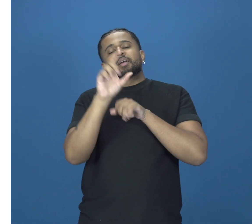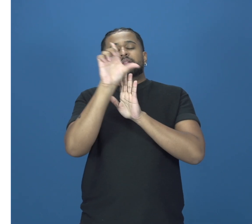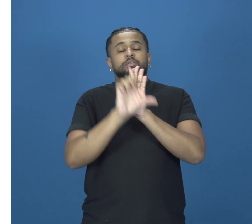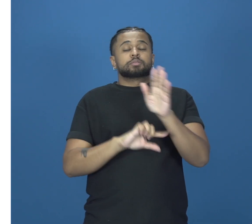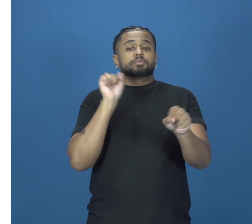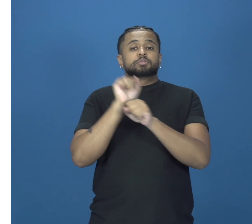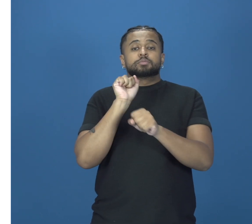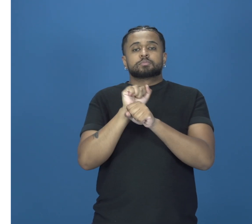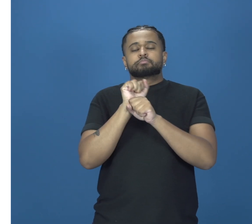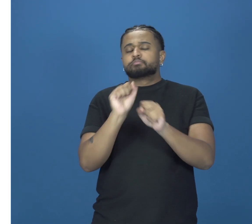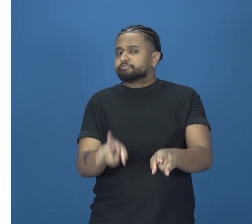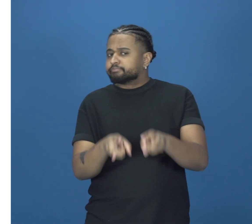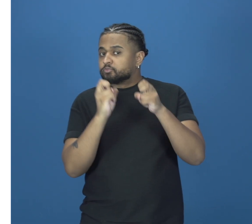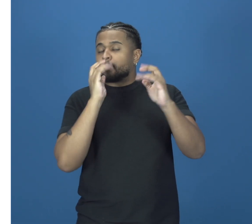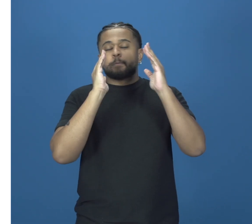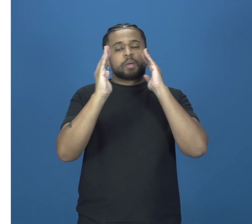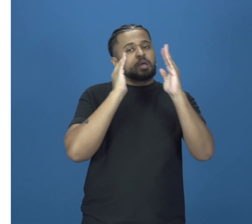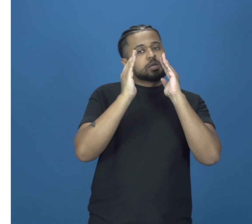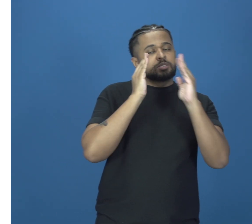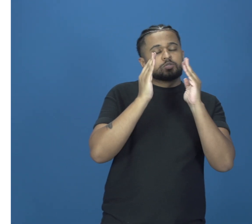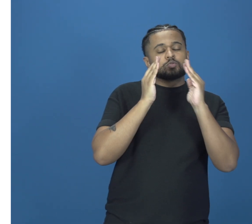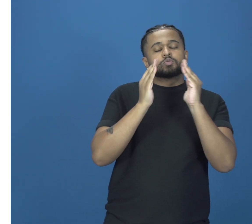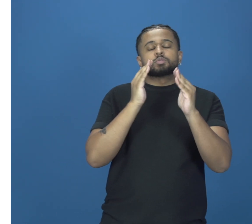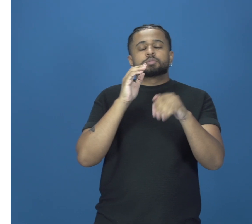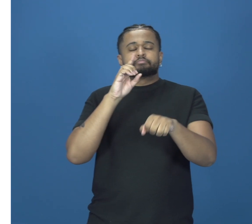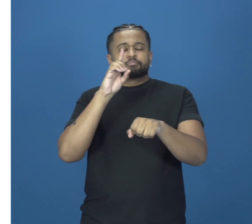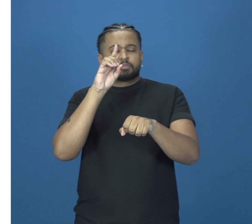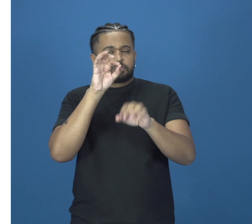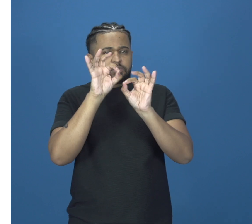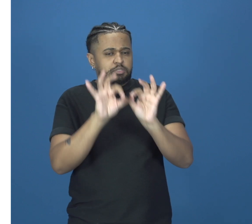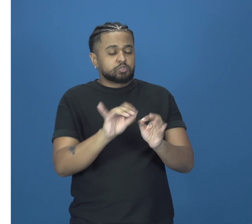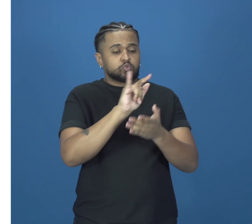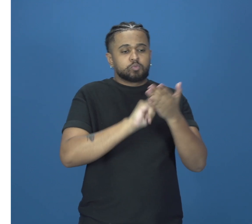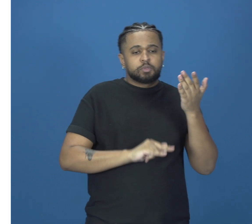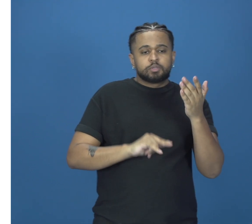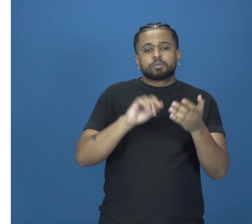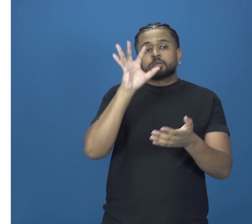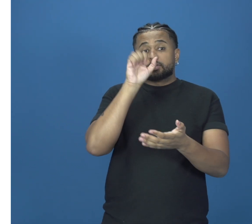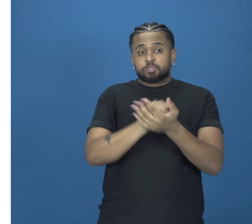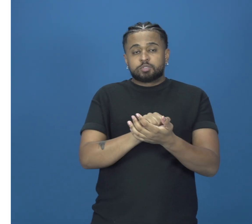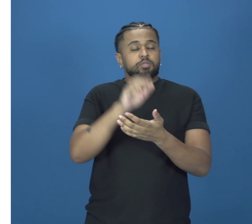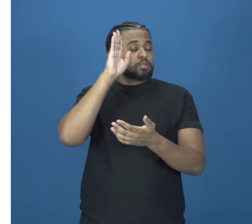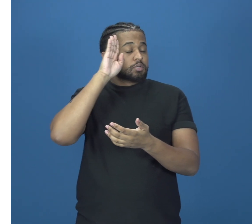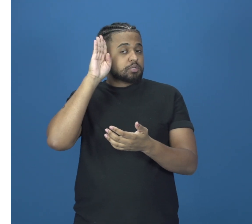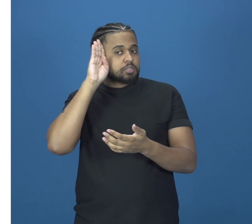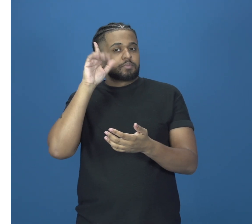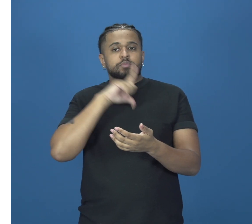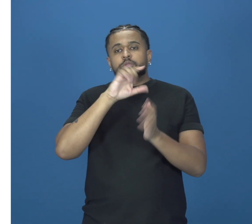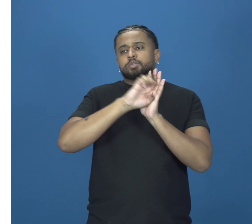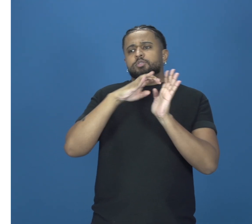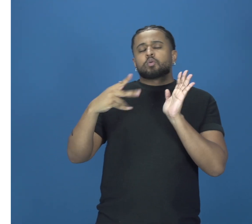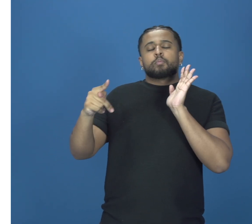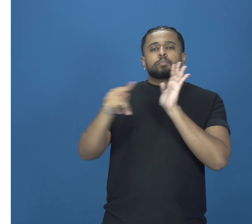de espera, observando prazos, procedimentos e documentos exigidos para o registro acadêmico estabelecidos em